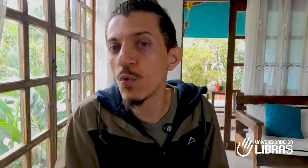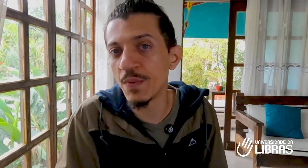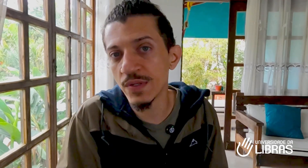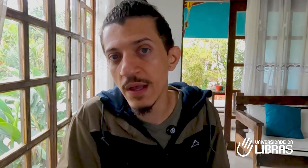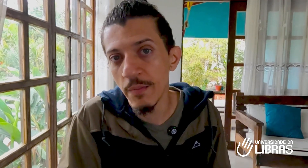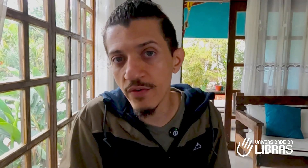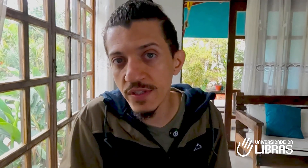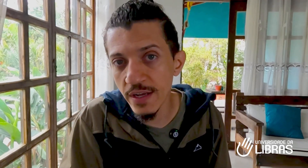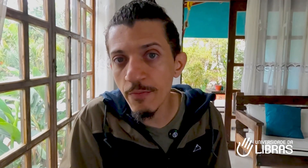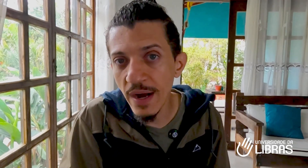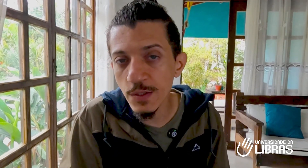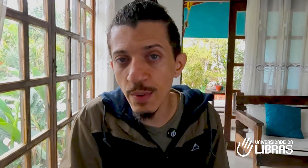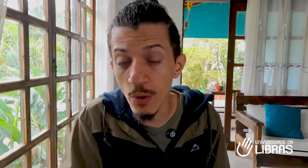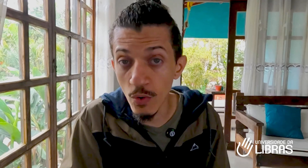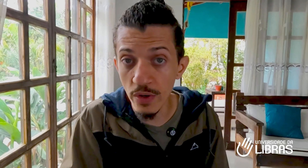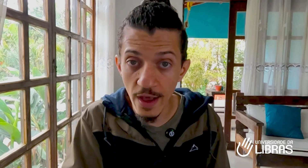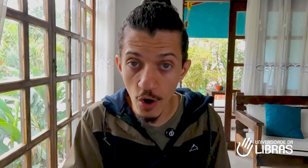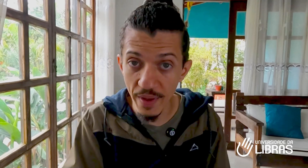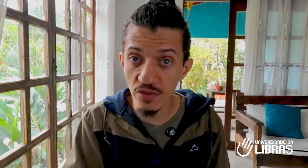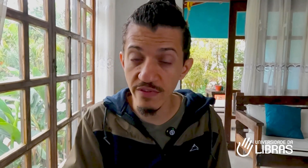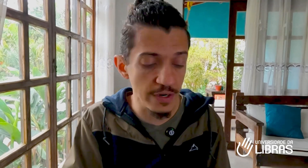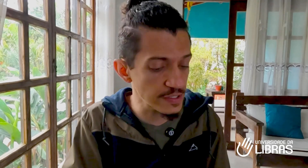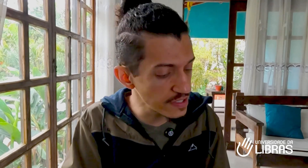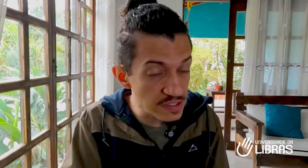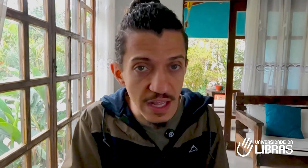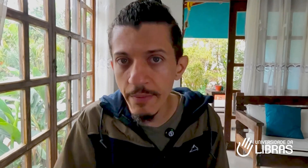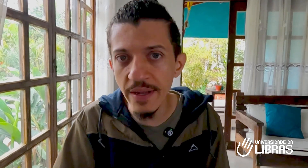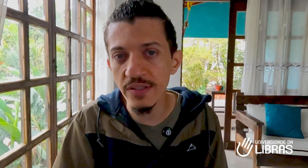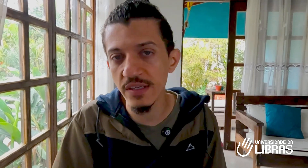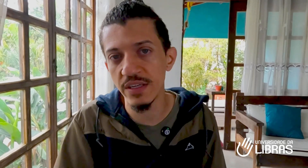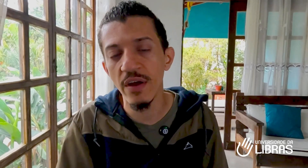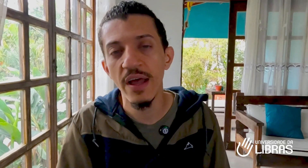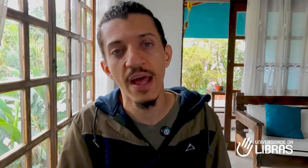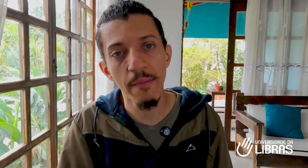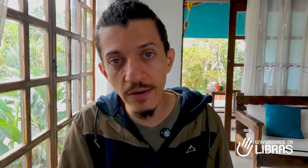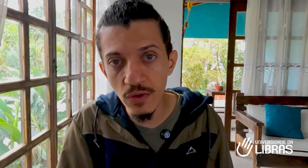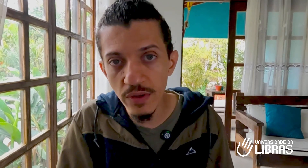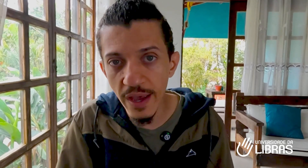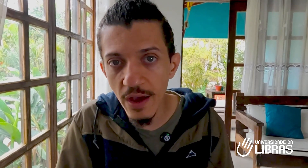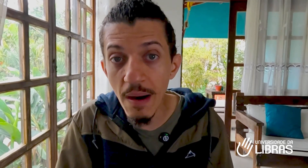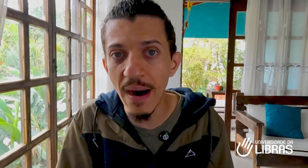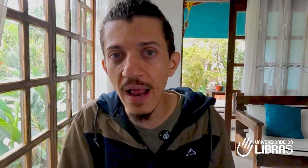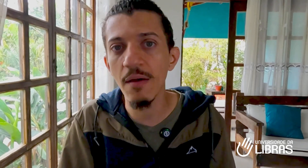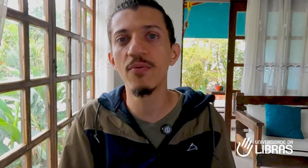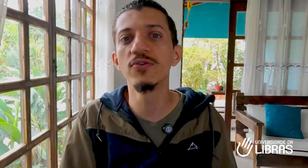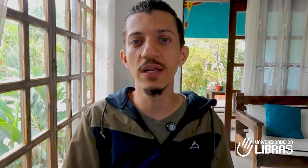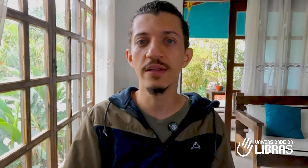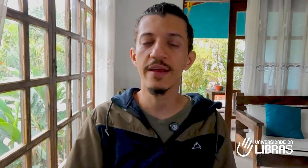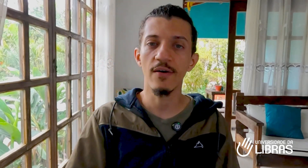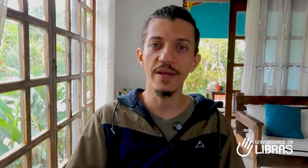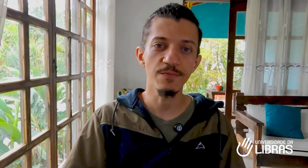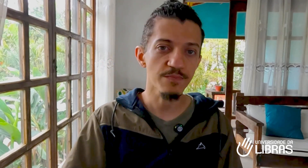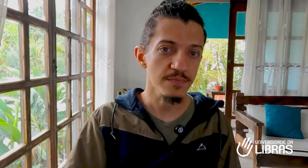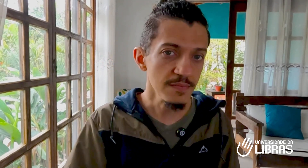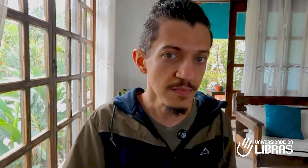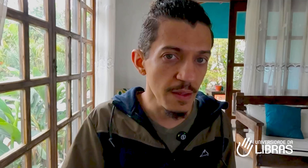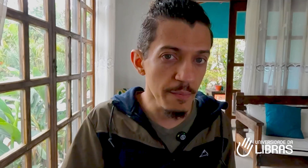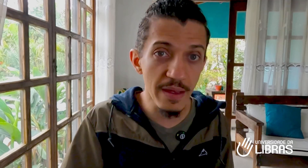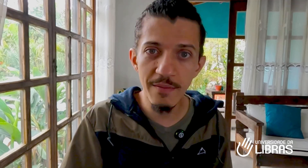desculpas para você não participar. Eu coloquei realmente um valor assim, extremamente acessível. É menos do que uma bala por dia, literalmente. Menos